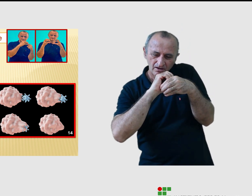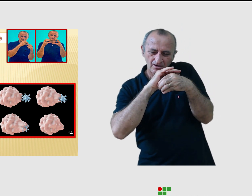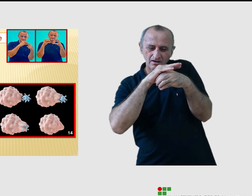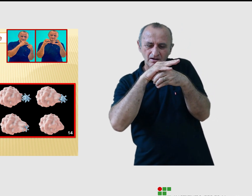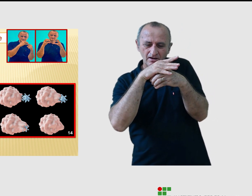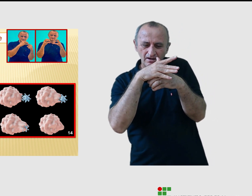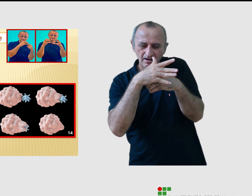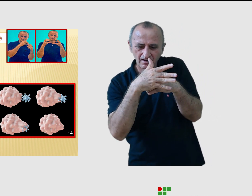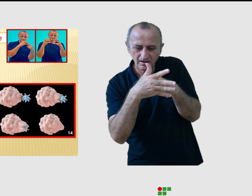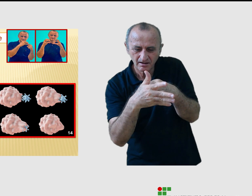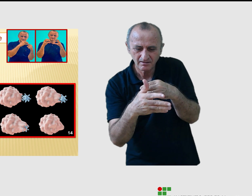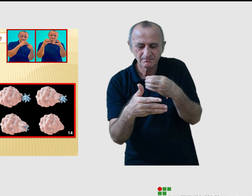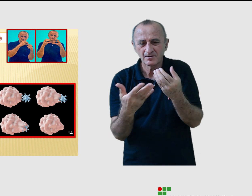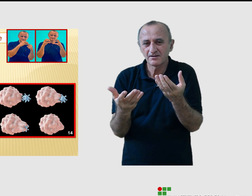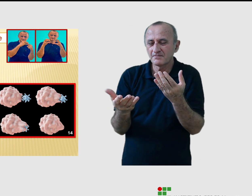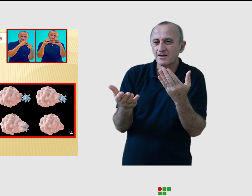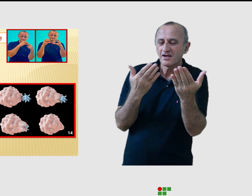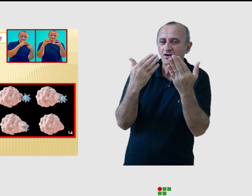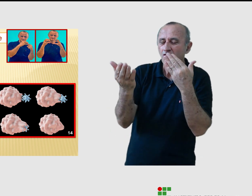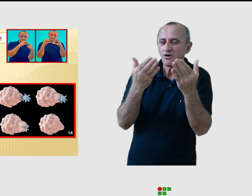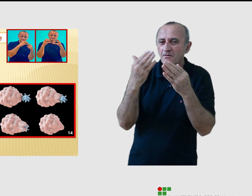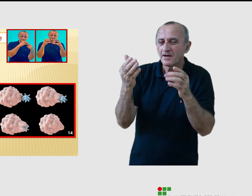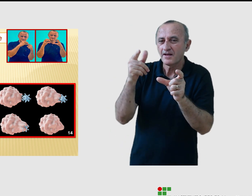pseudópodes é como se fossem